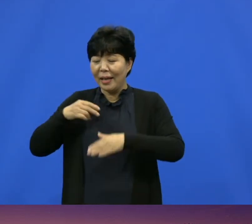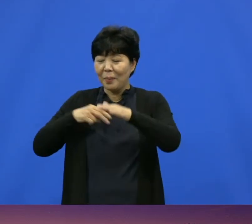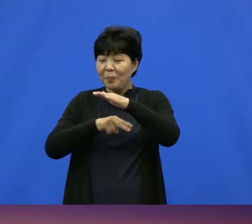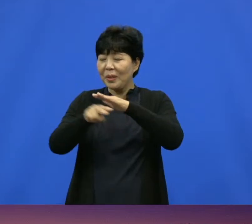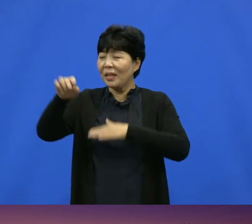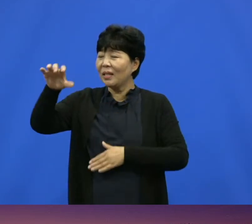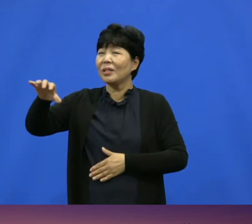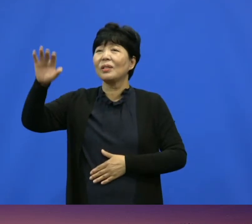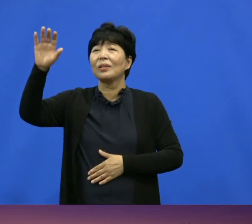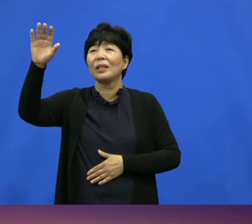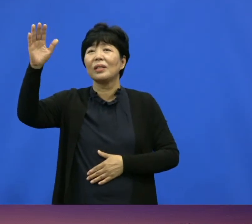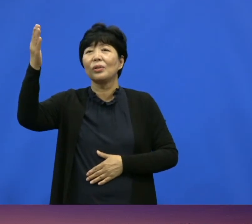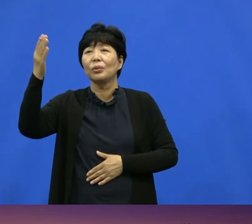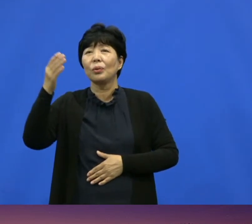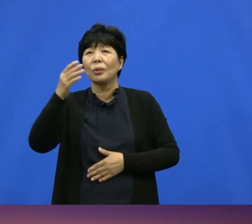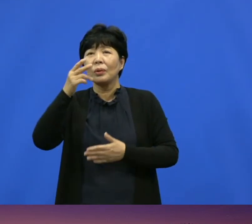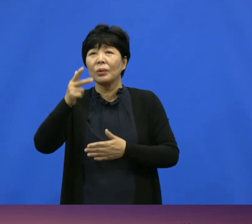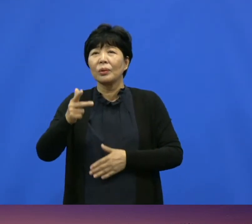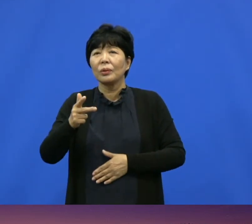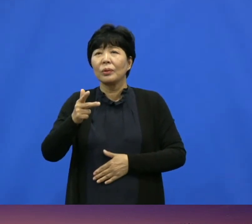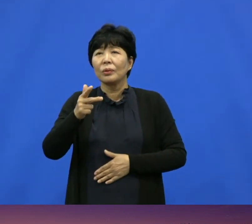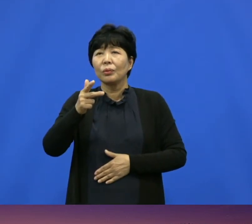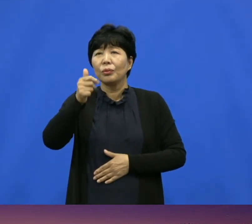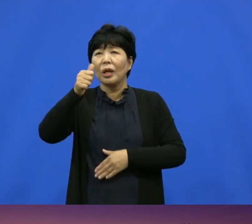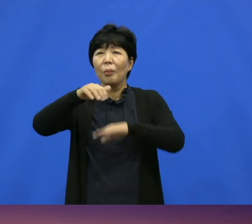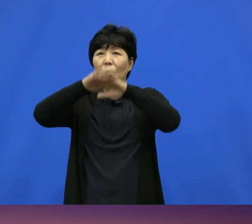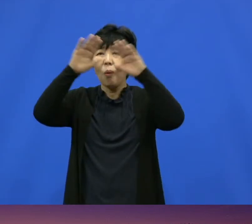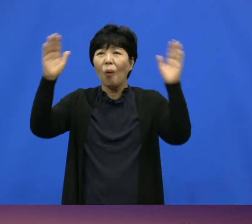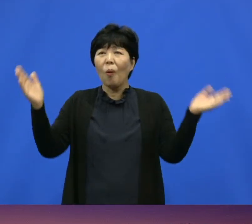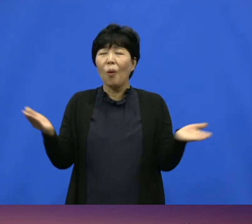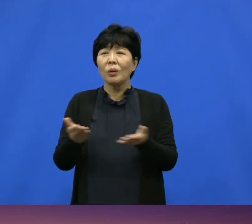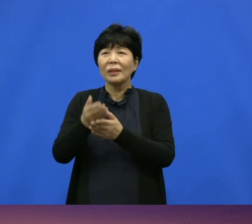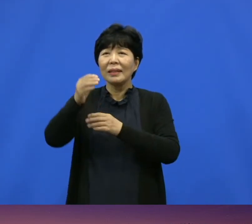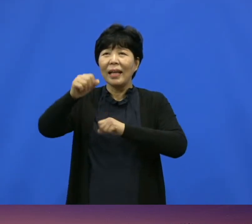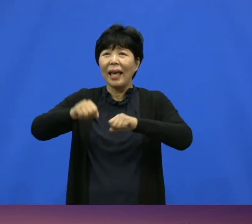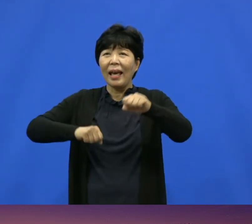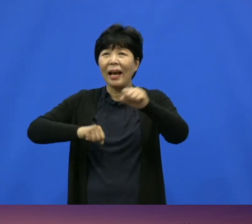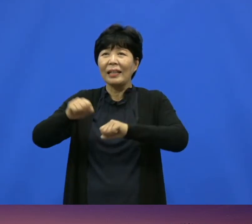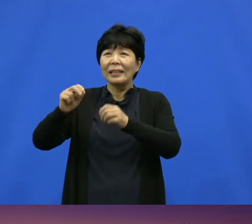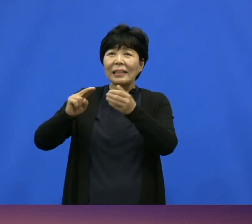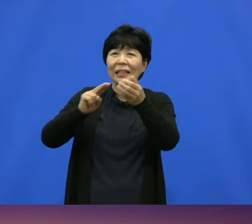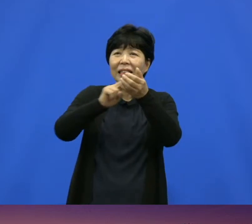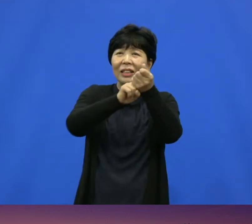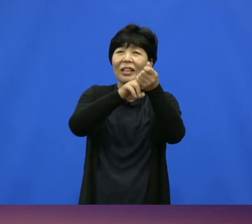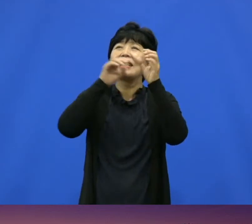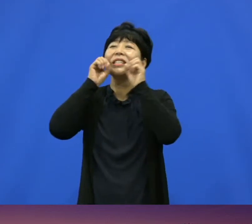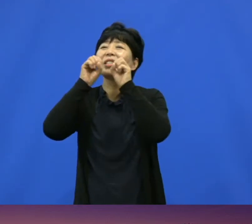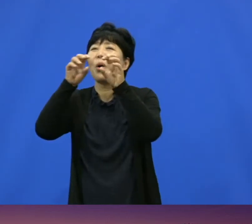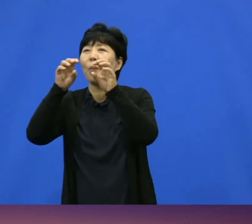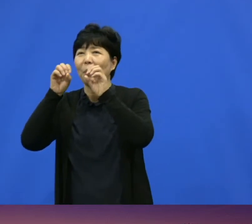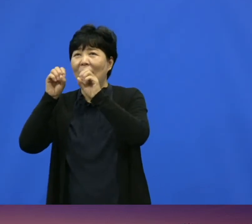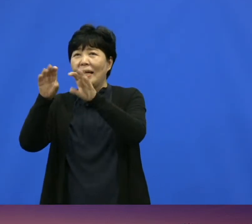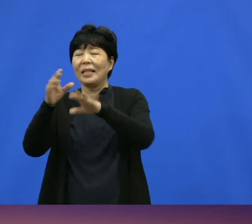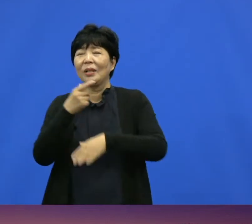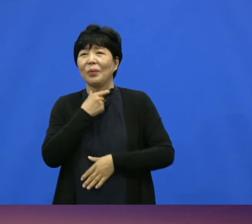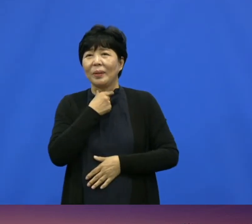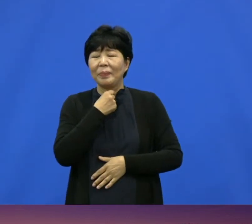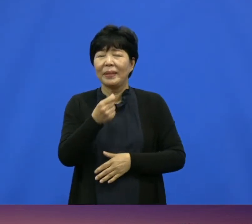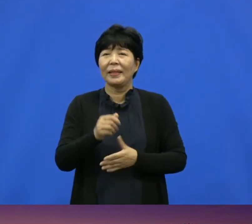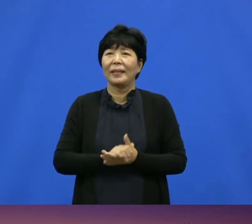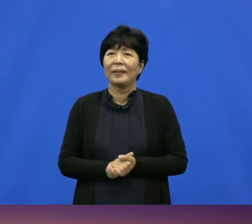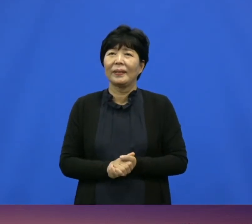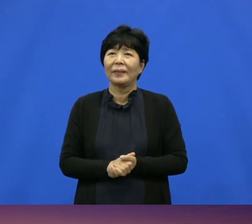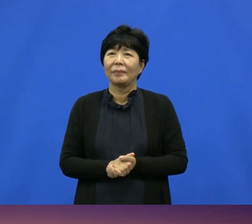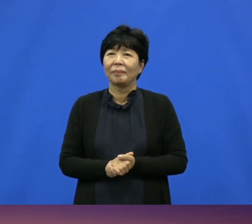모든 행적을 전파하리이다. 여러분 우리 최고의 재산이 무엇인지 아십니까?